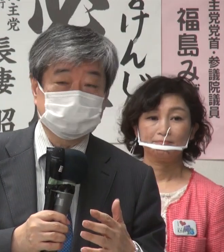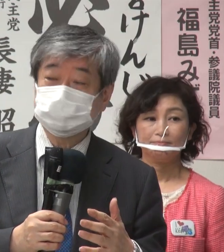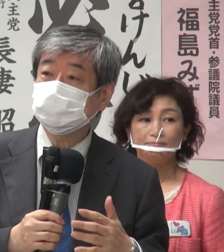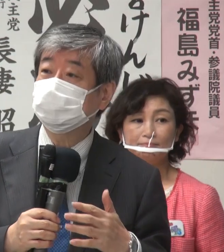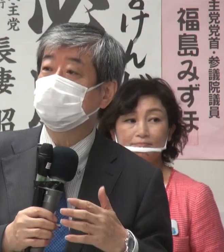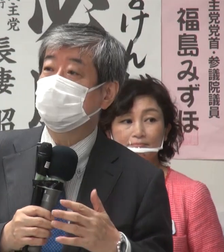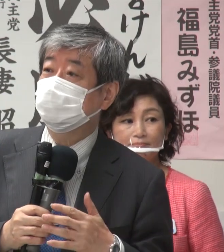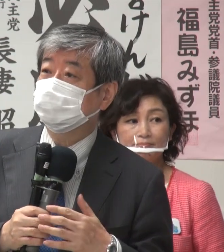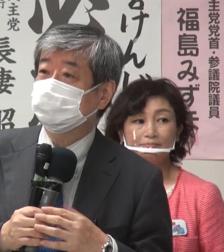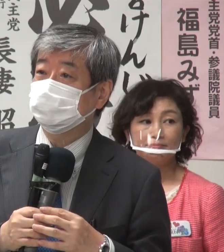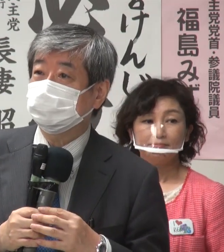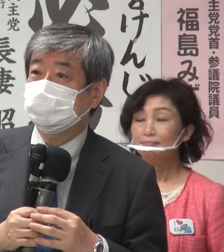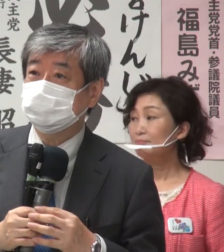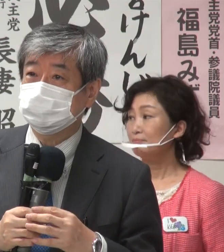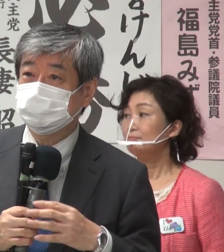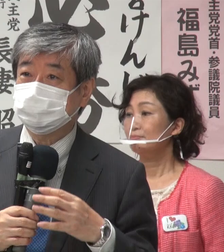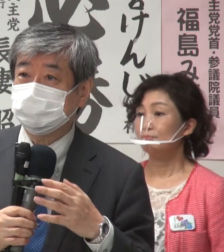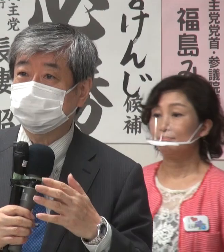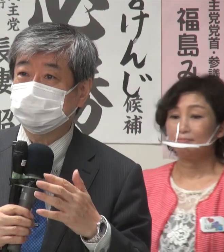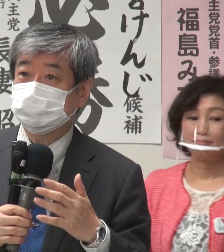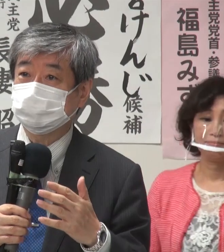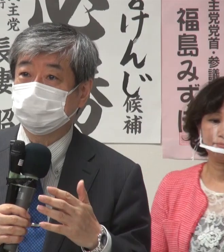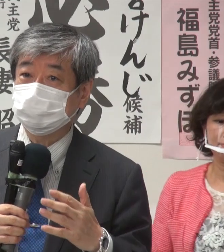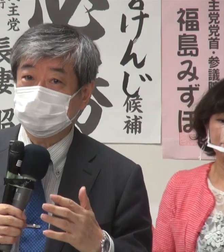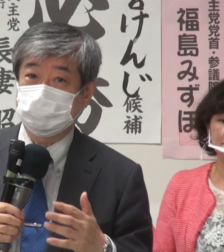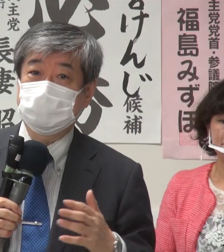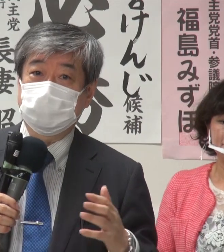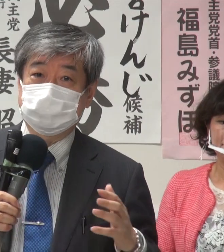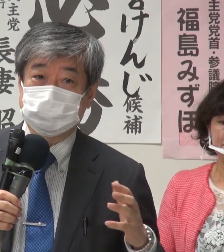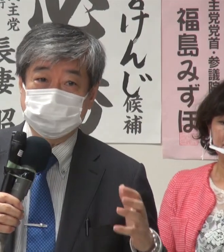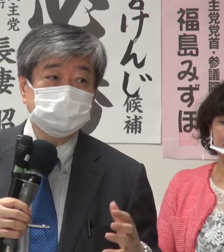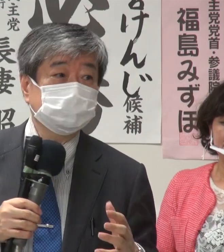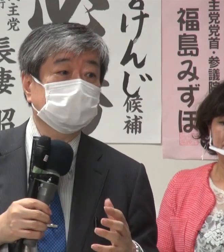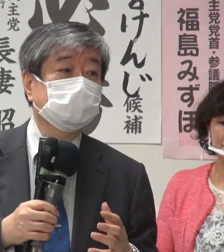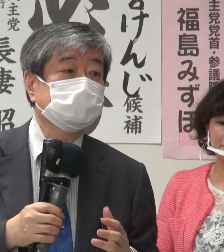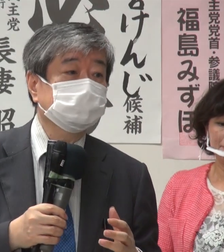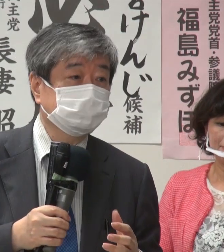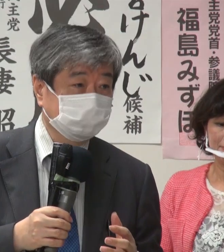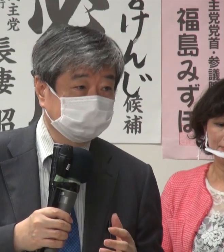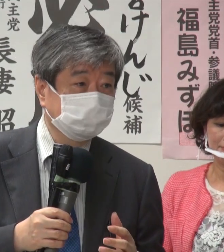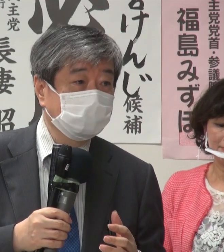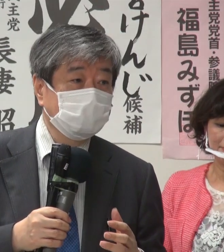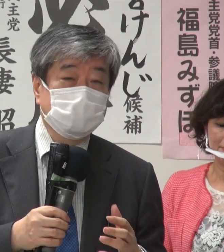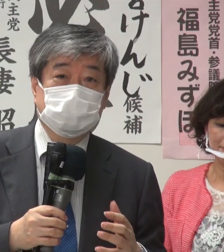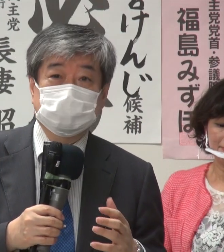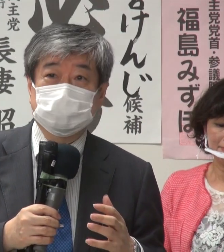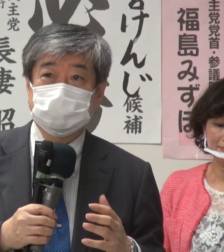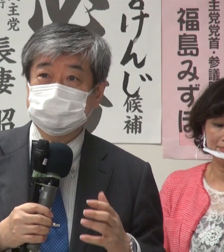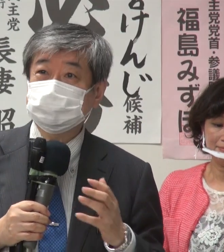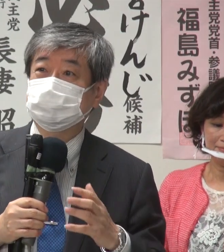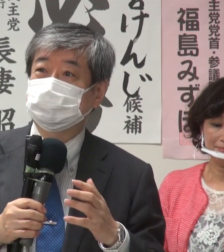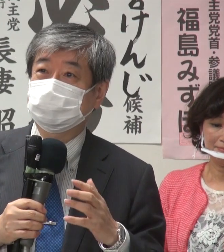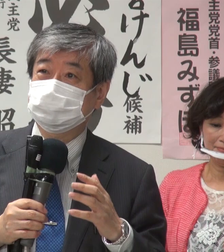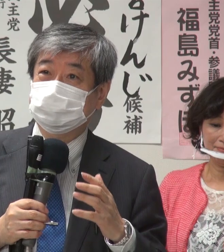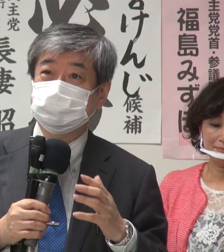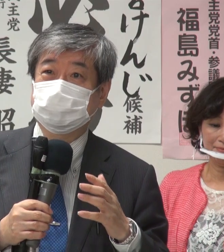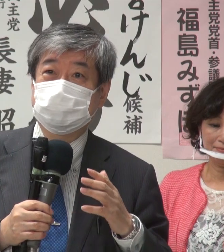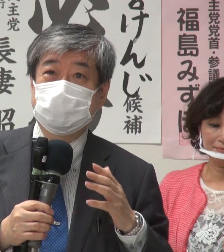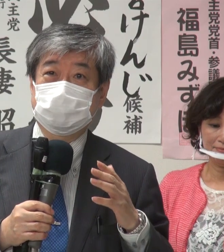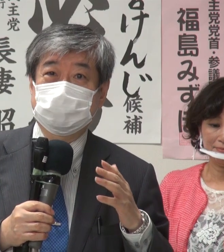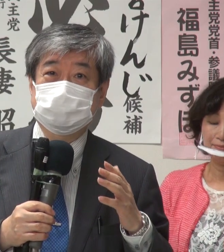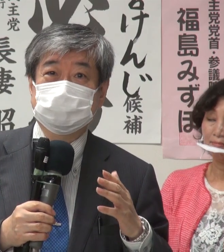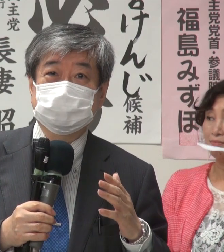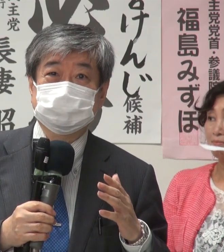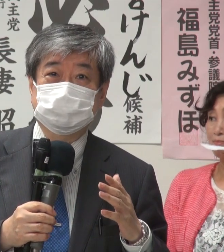えて、でそして宇都宮さんが示している政策のもとに、たくさんの人が結集していく、一つの例え